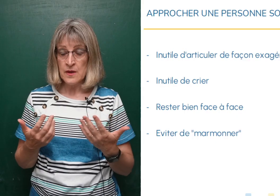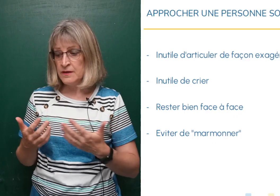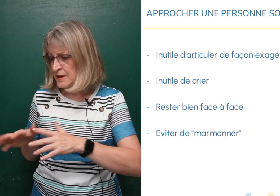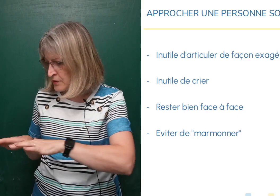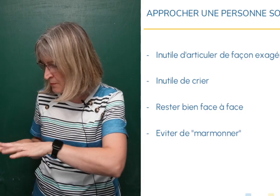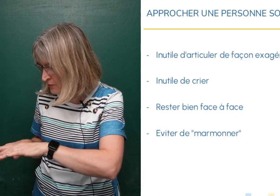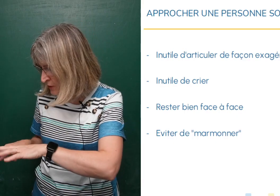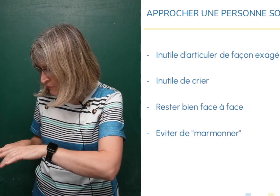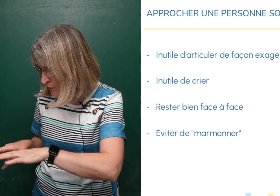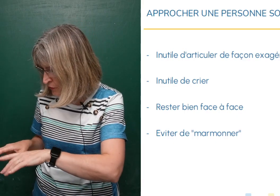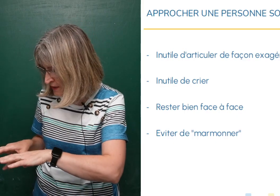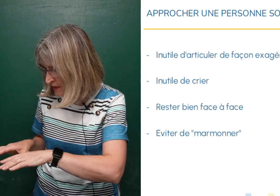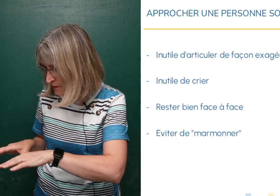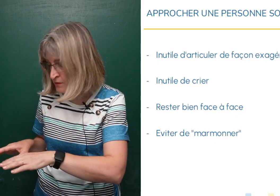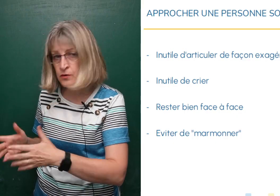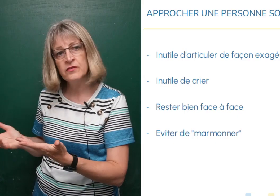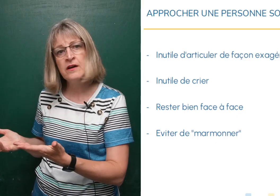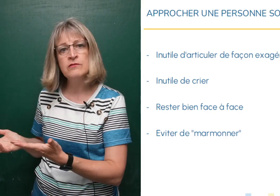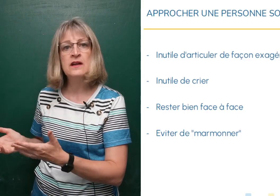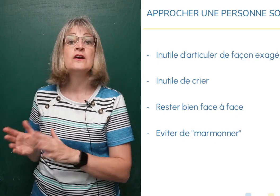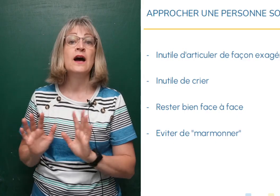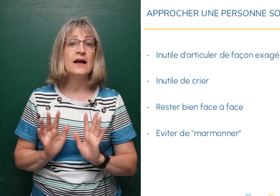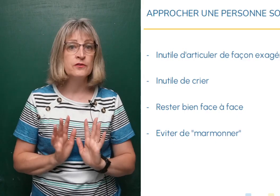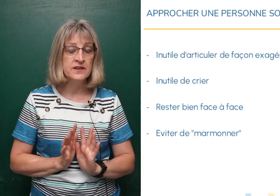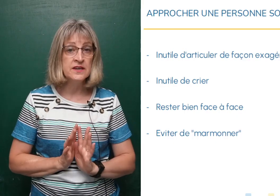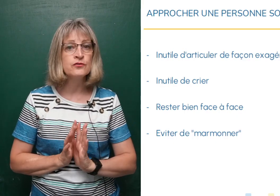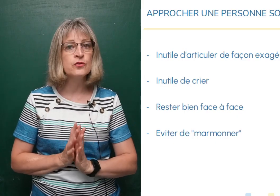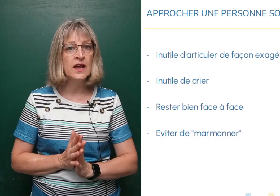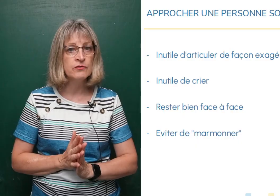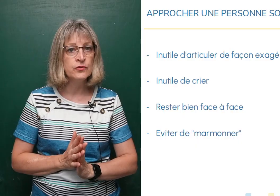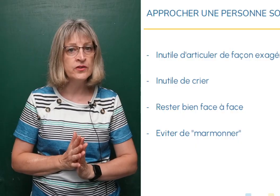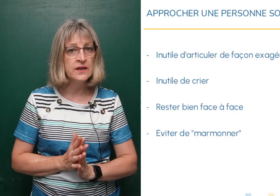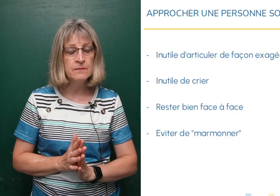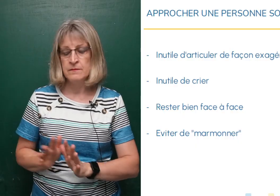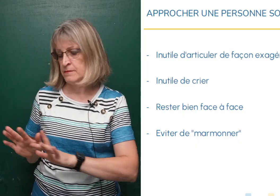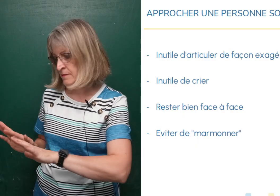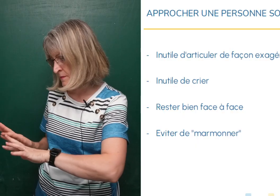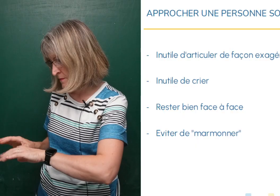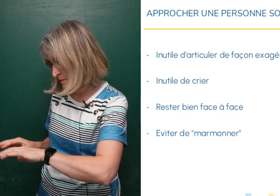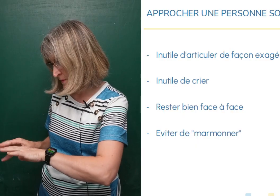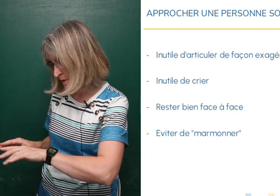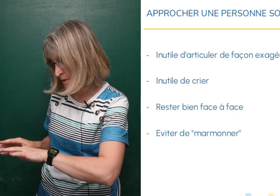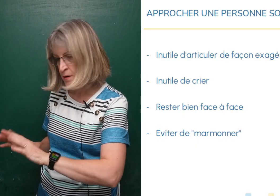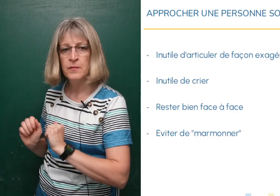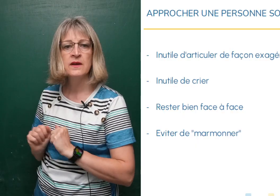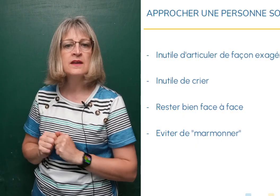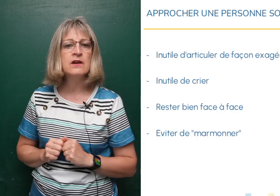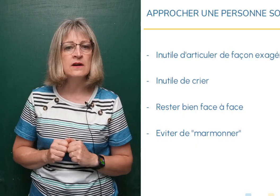dire attendez, bah, je regarde votre dossier. Non, ça, vous. Ouais. Attendez, je regarde votre dossier. Hop, et voilà.